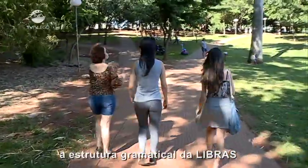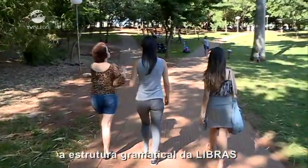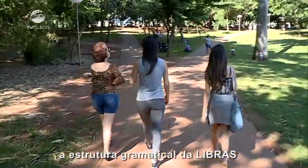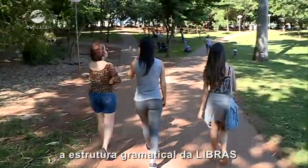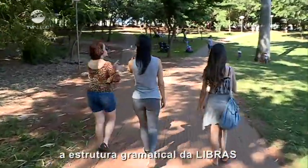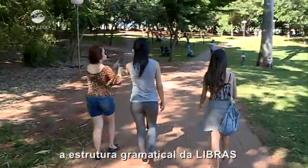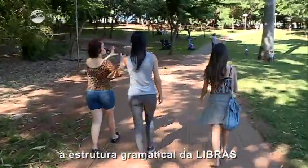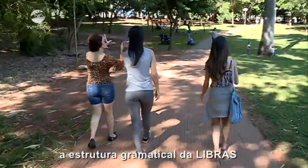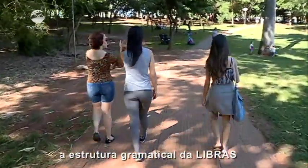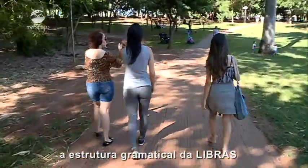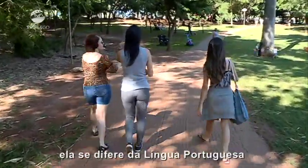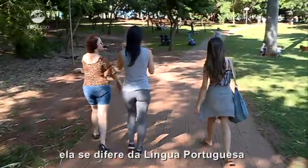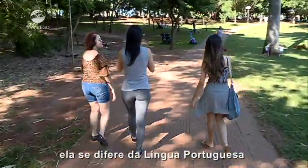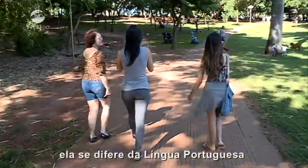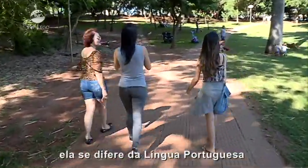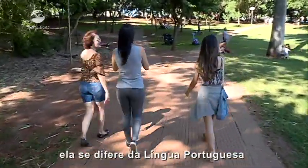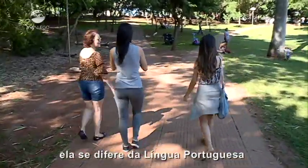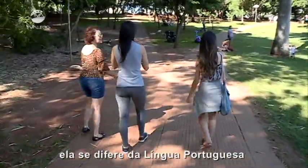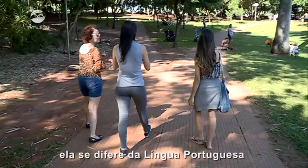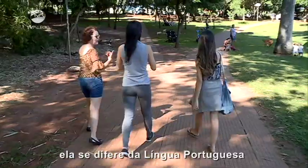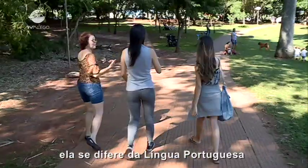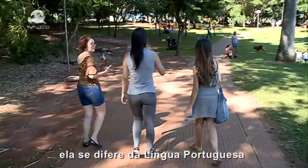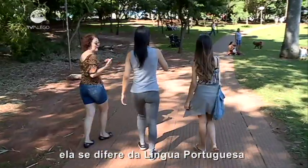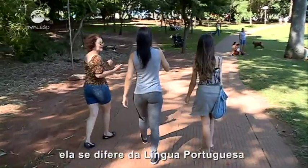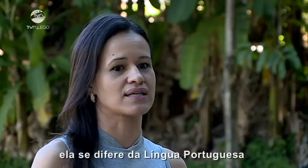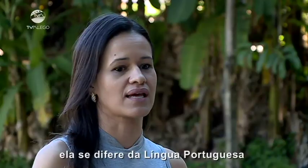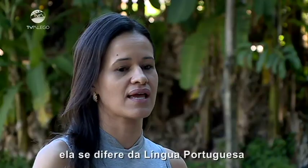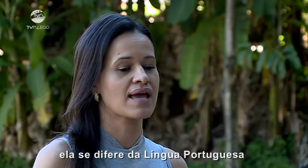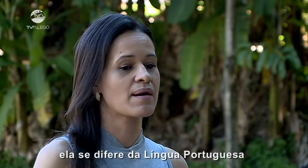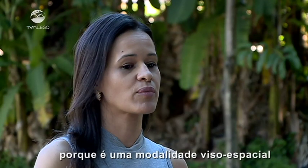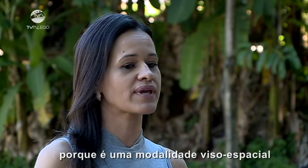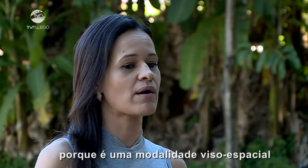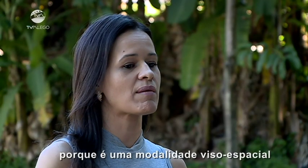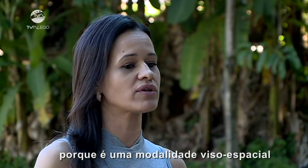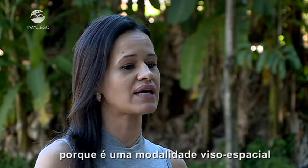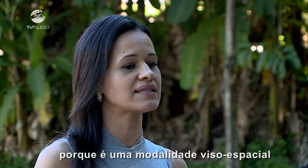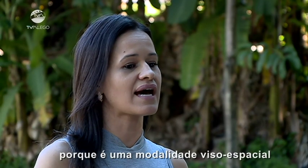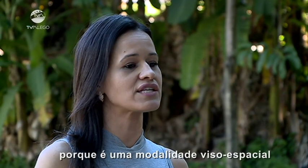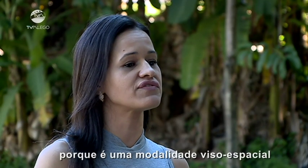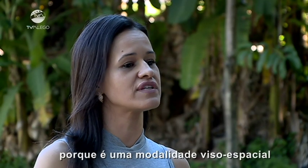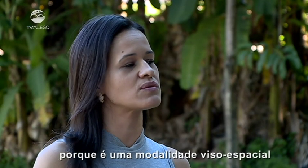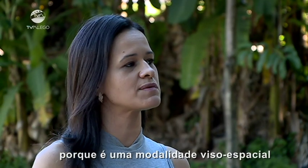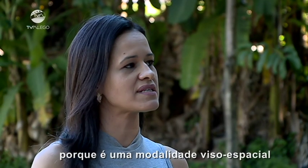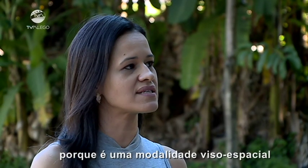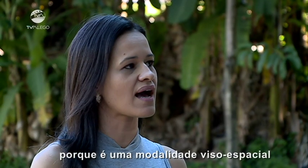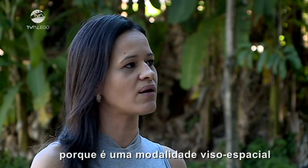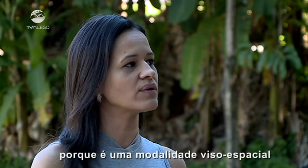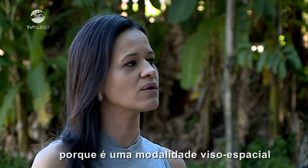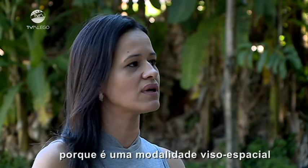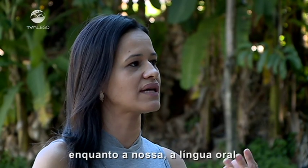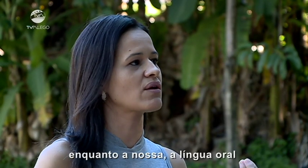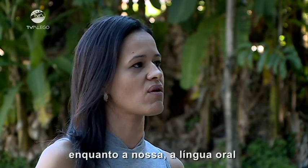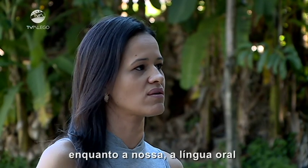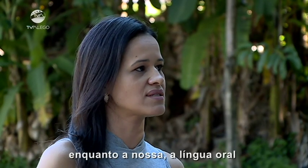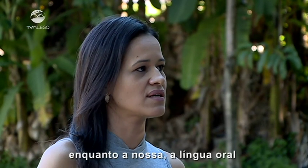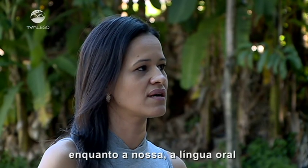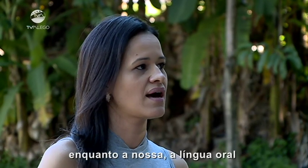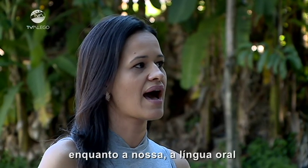da Libras, ela se difere da língua portuguesa, né? Porque é uma modalidade visoespacial, enquanto a nossa, a